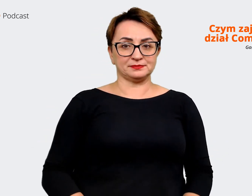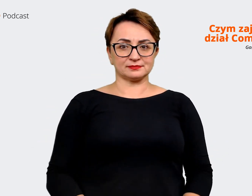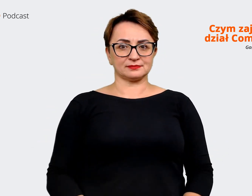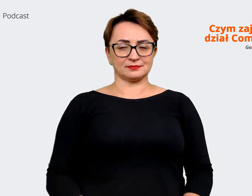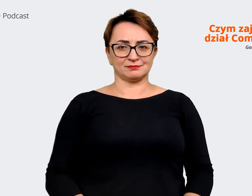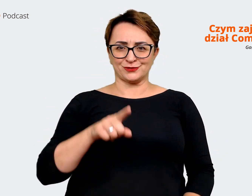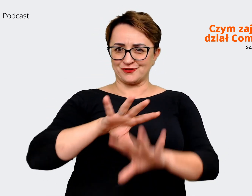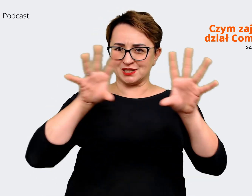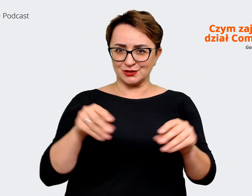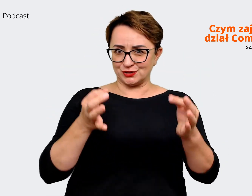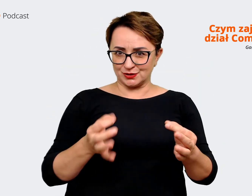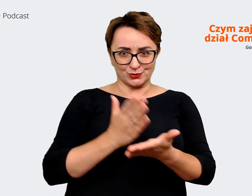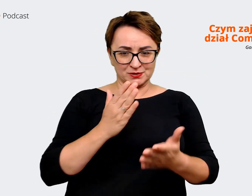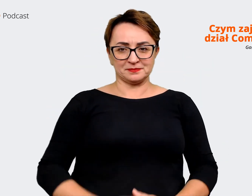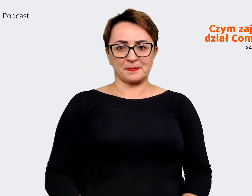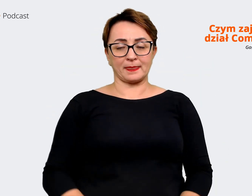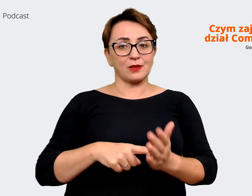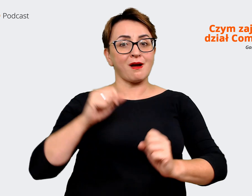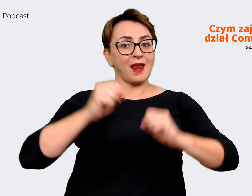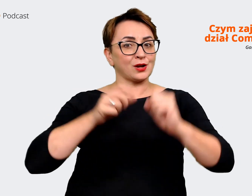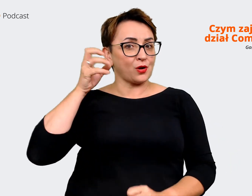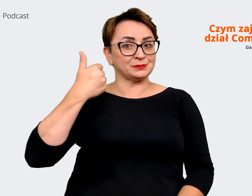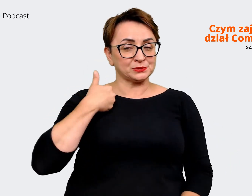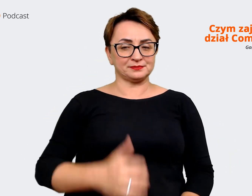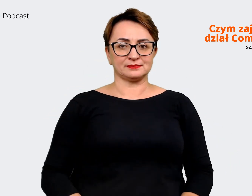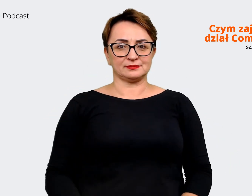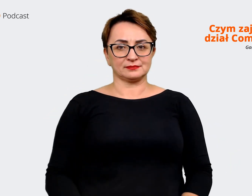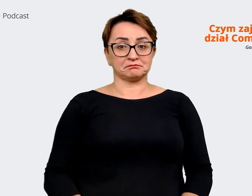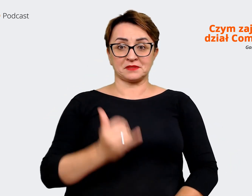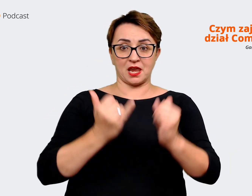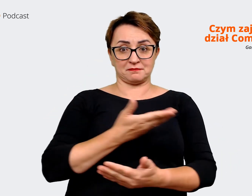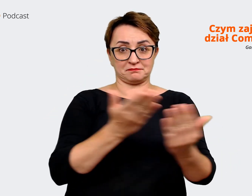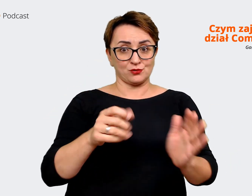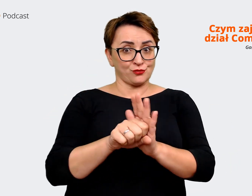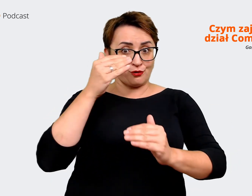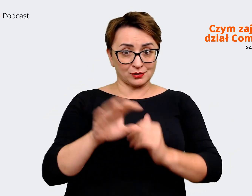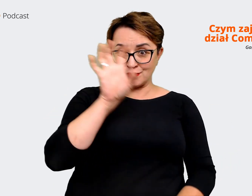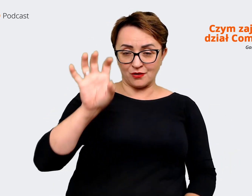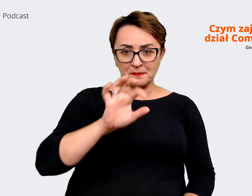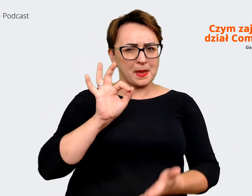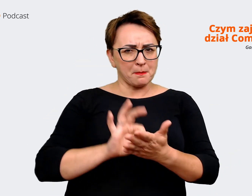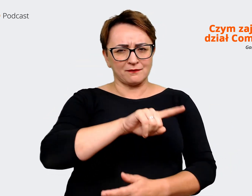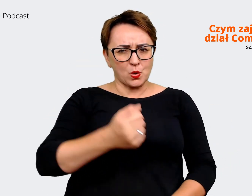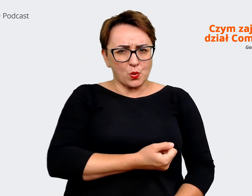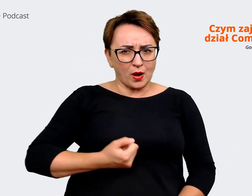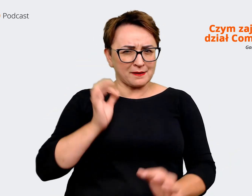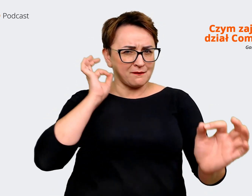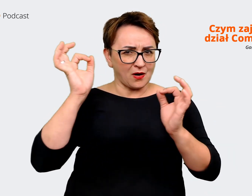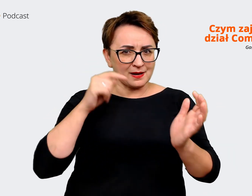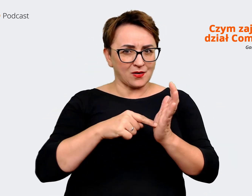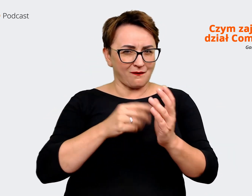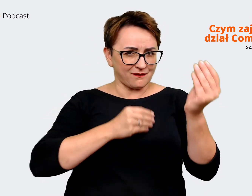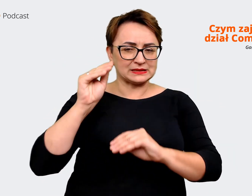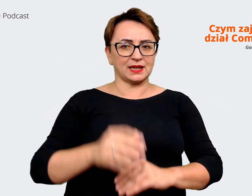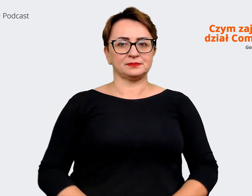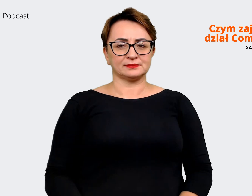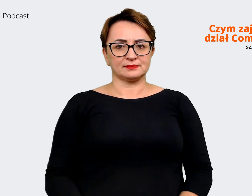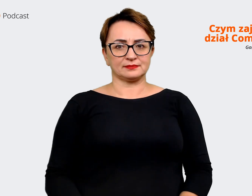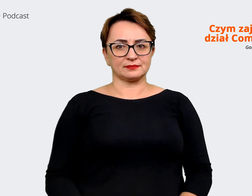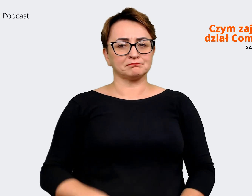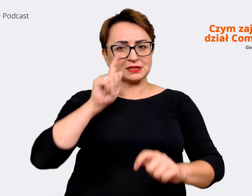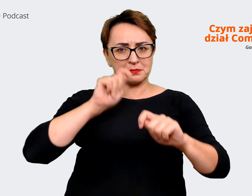z jakimś zdaniem odrębnym czy innym rozumieniem tego przez Urząd Ochrony Konkurencji i Konsumentów. Do tego ci życzę w takim razie wszystkiego